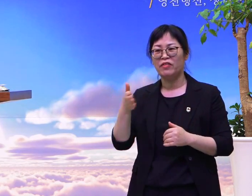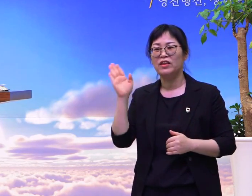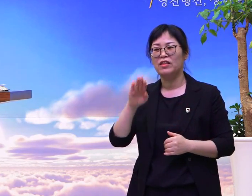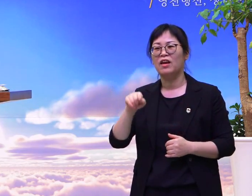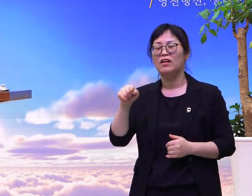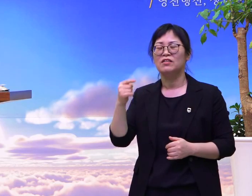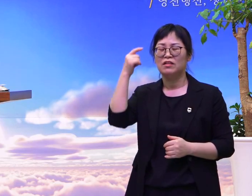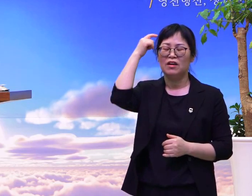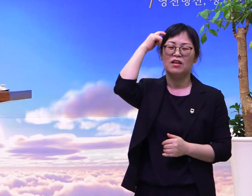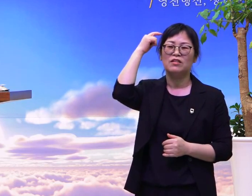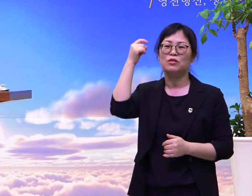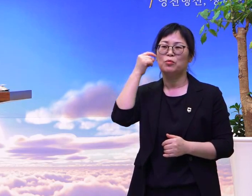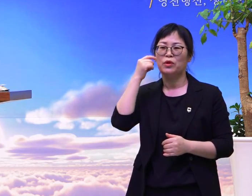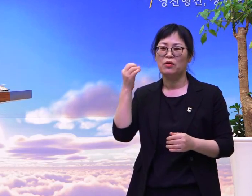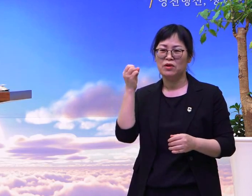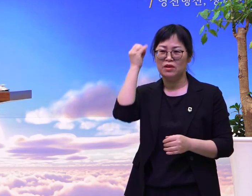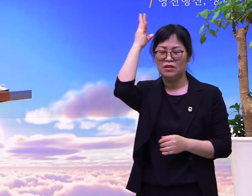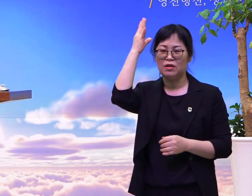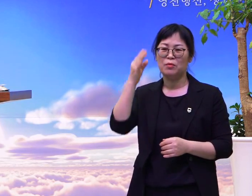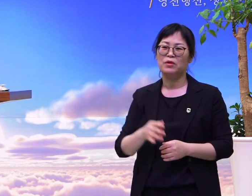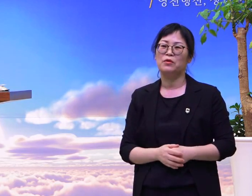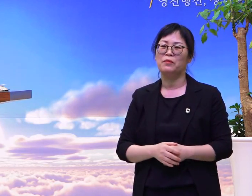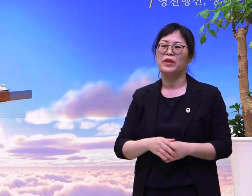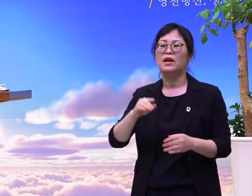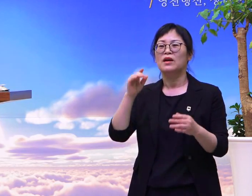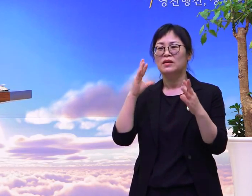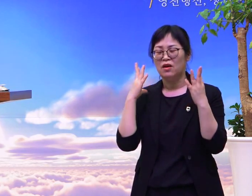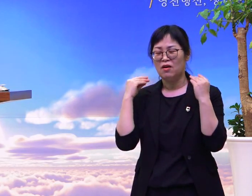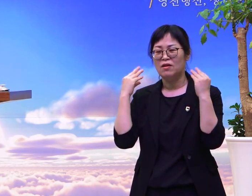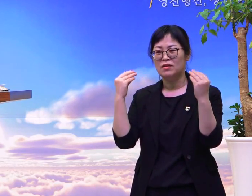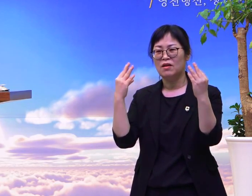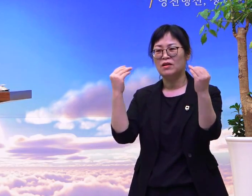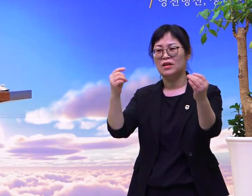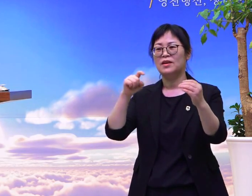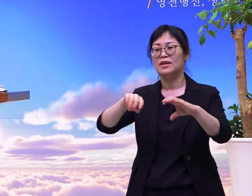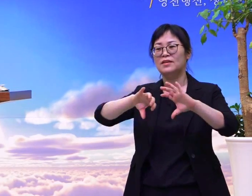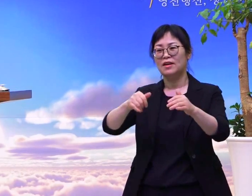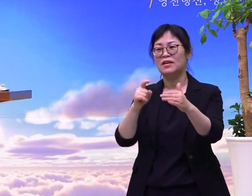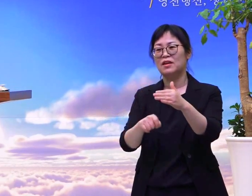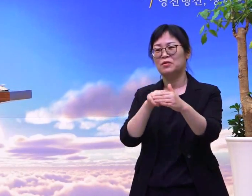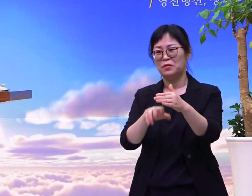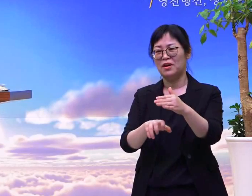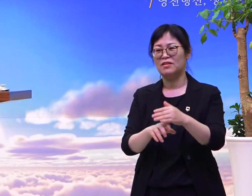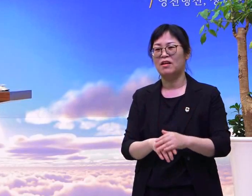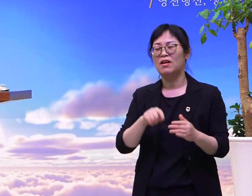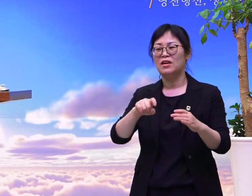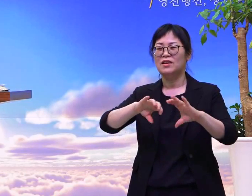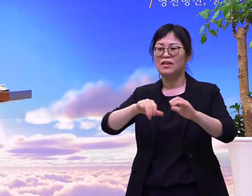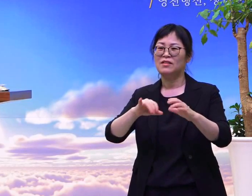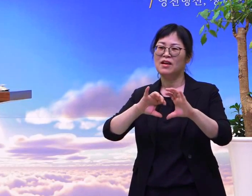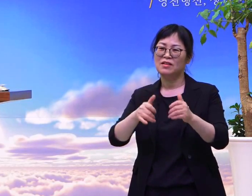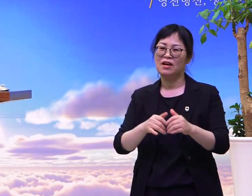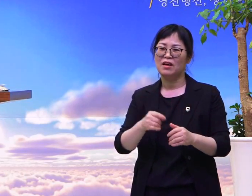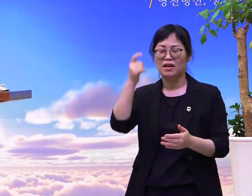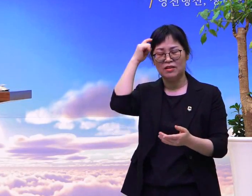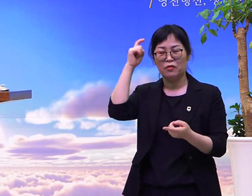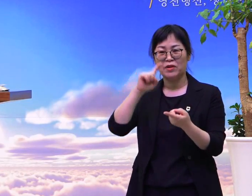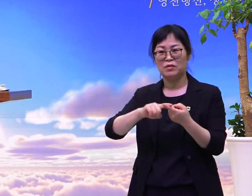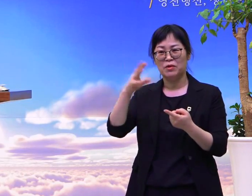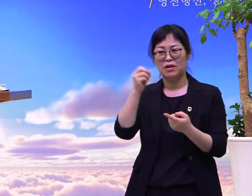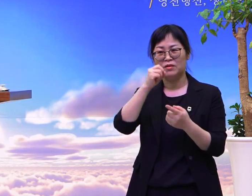그것을 깨닫지 못하고 잊어버리고 여전히 이 세상에 속해서 이 세상 나라의 관점을